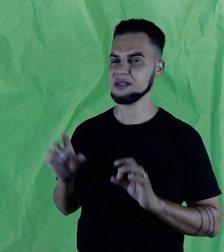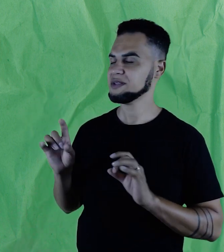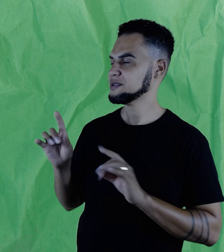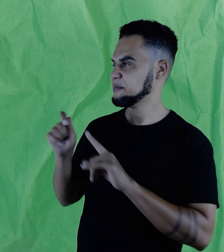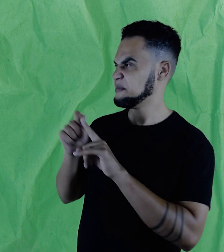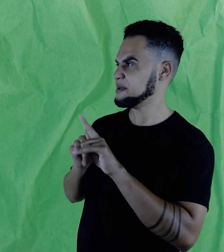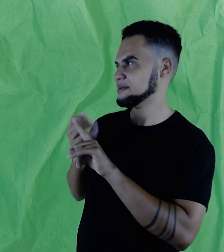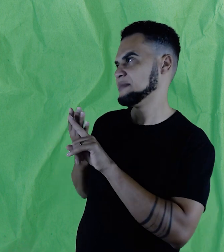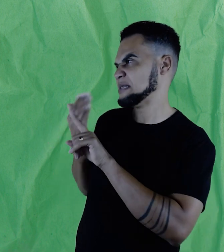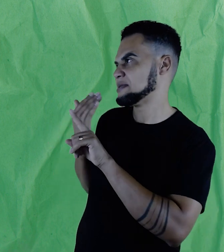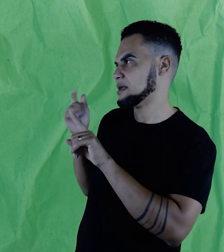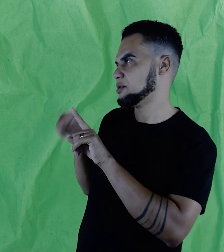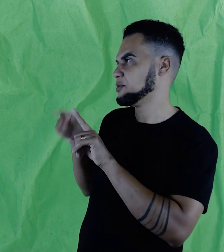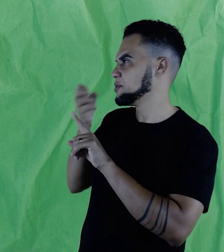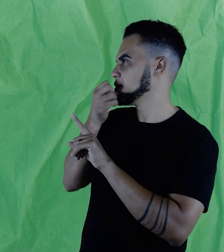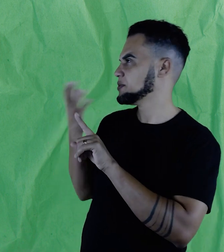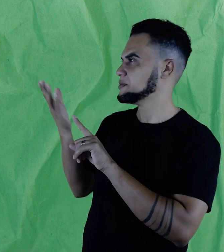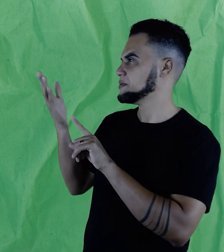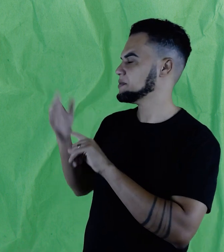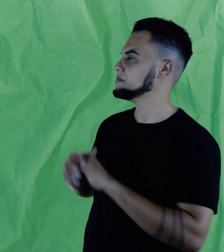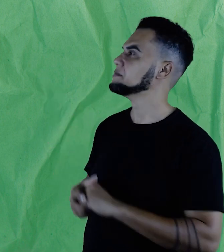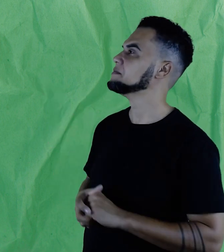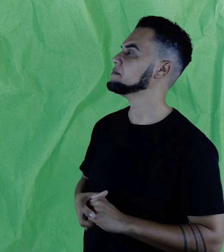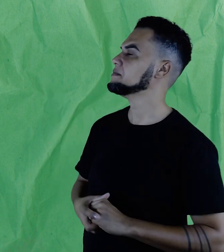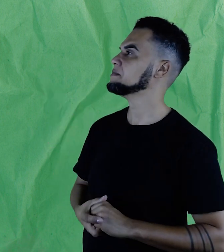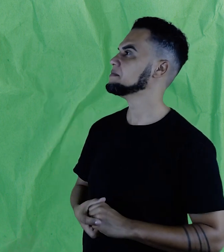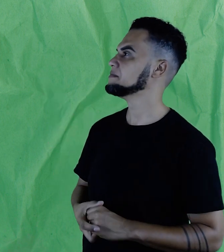apenas mês passado.